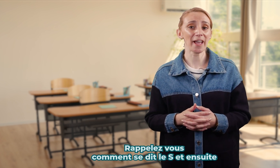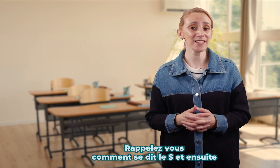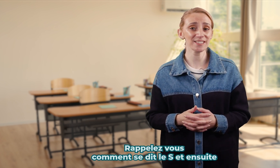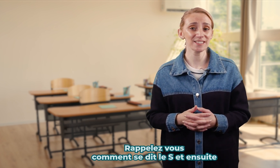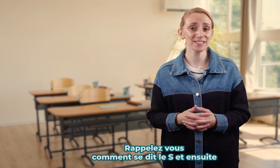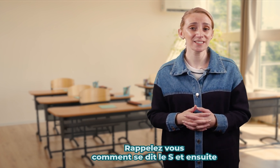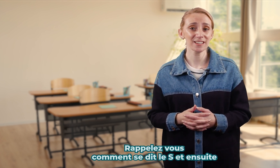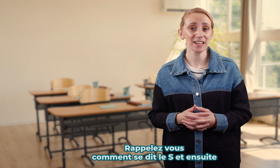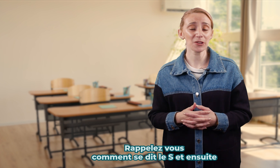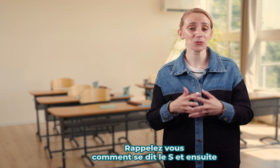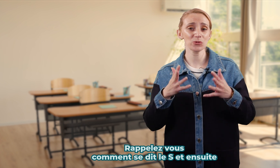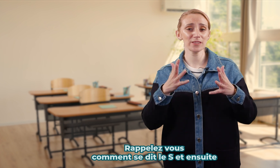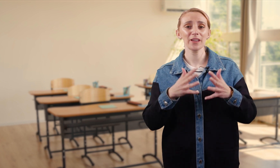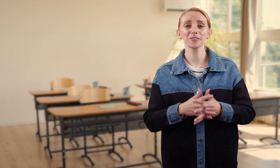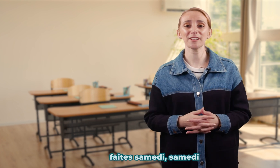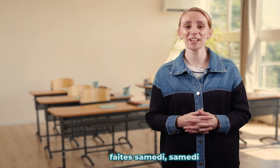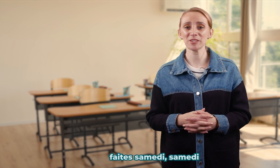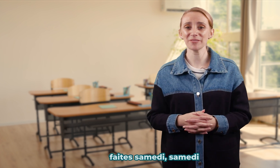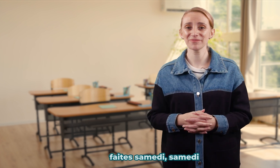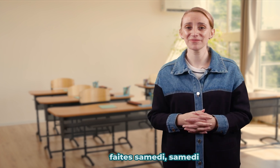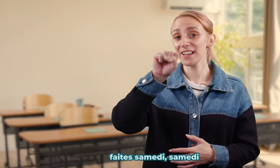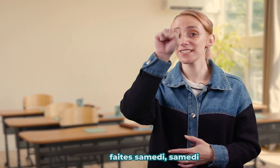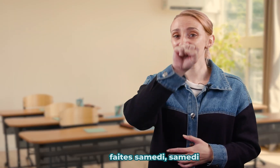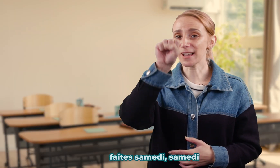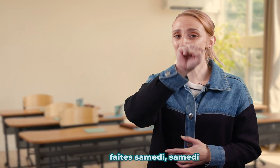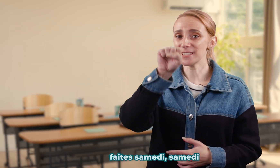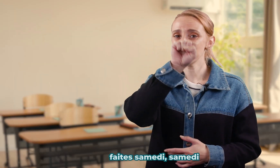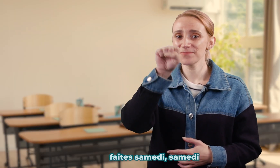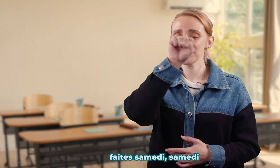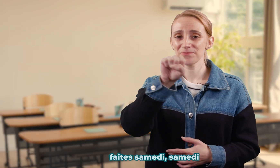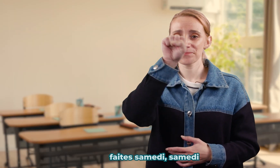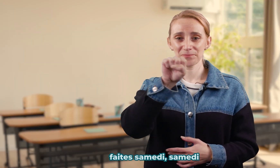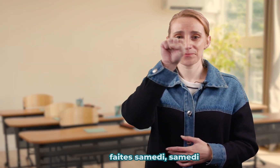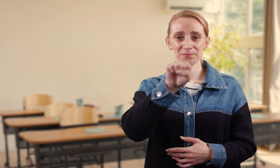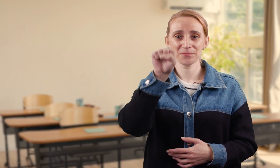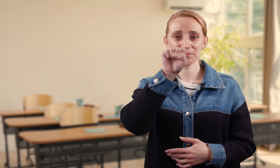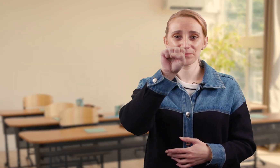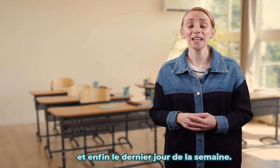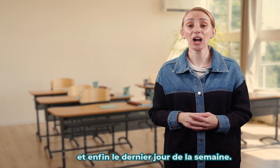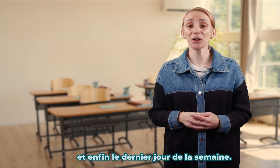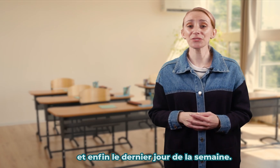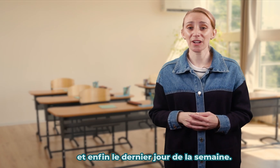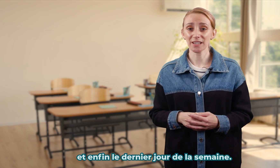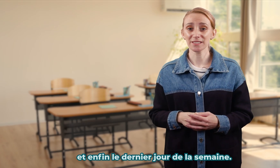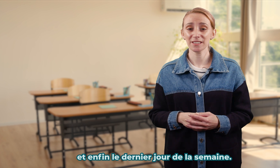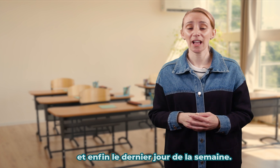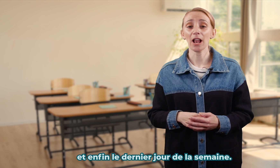S. Et ensuite, faites samedi. Samedi. Et enfin,